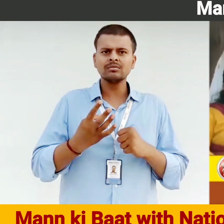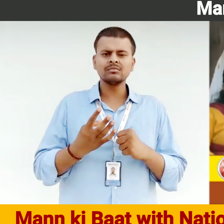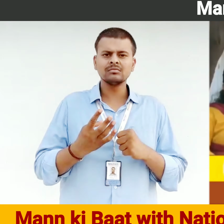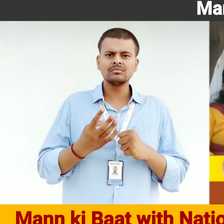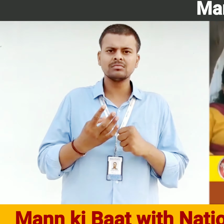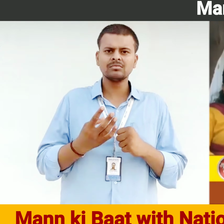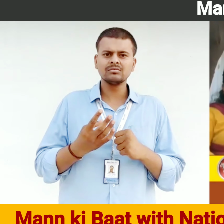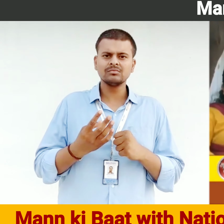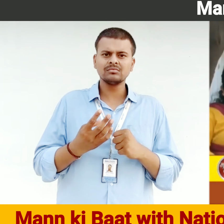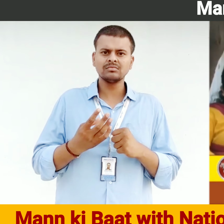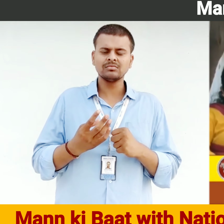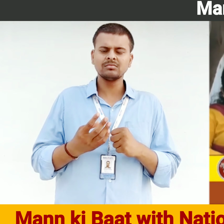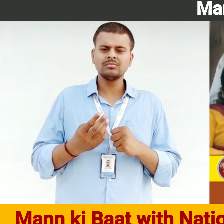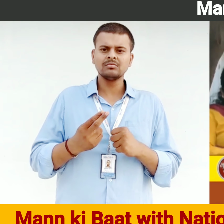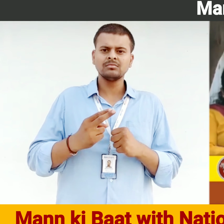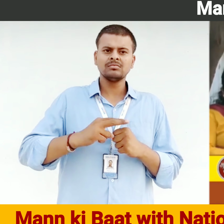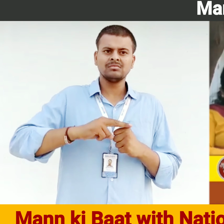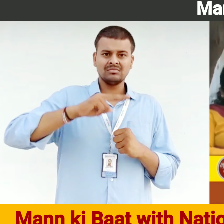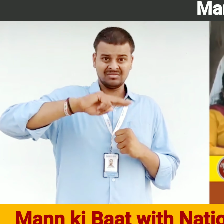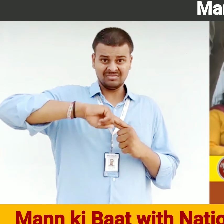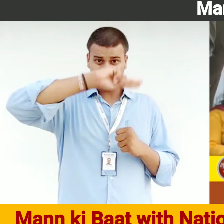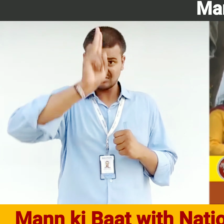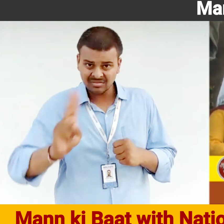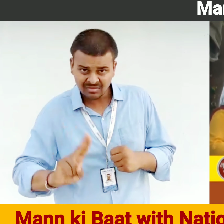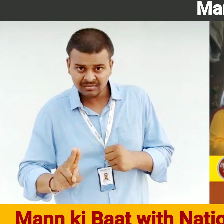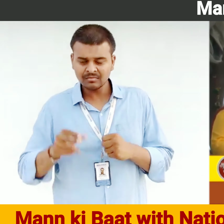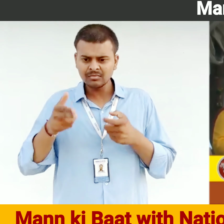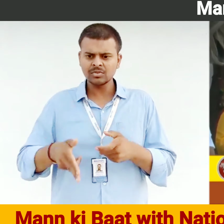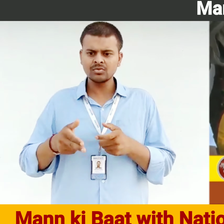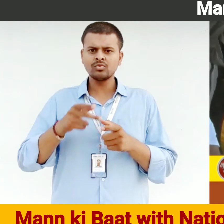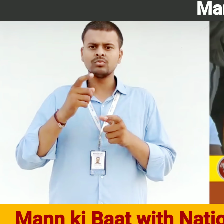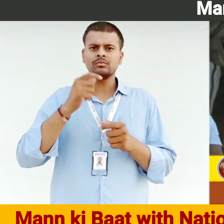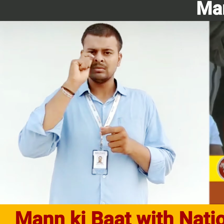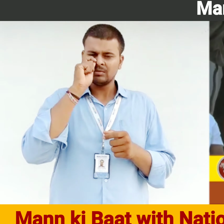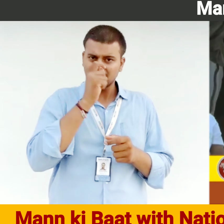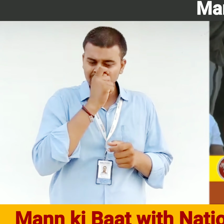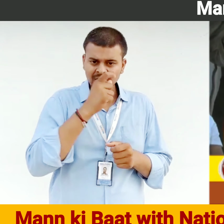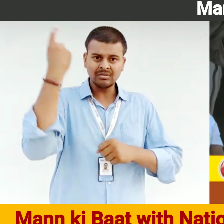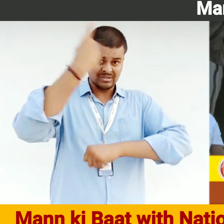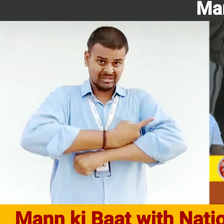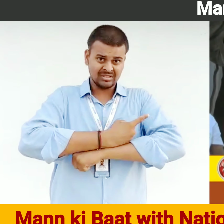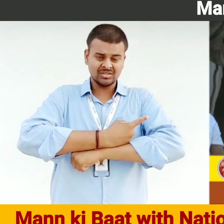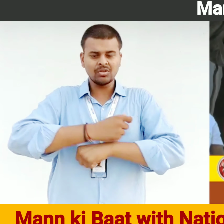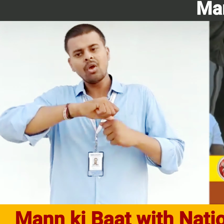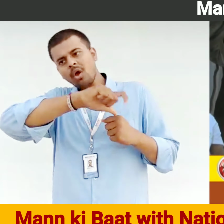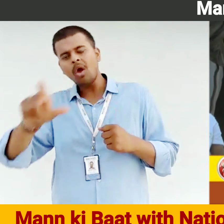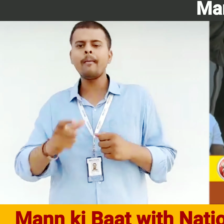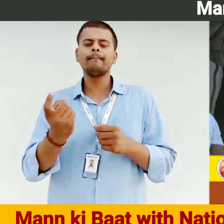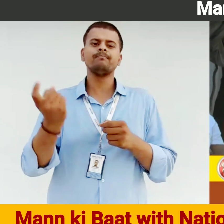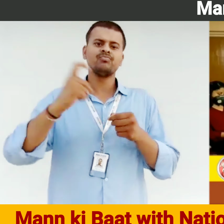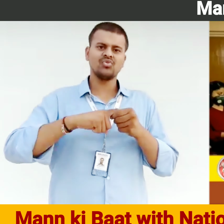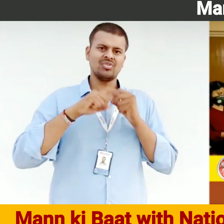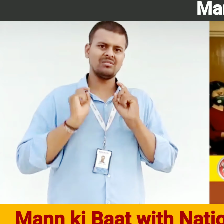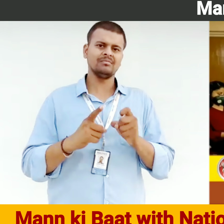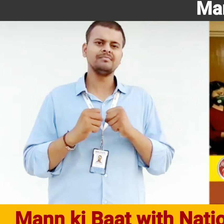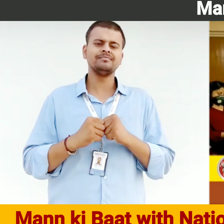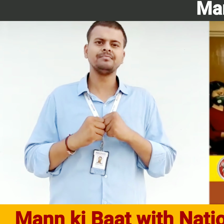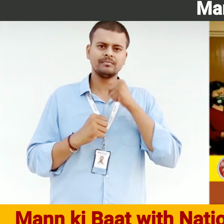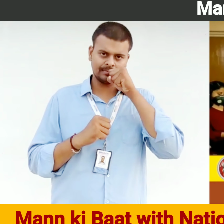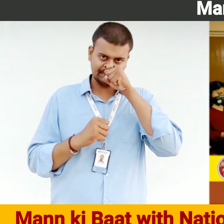से अंतर्राष्ट्रीय योग दिवस में आप हिस्सेदार बनिए। साथियों, हमारे देश